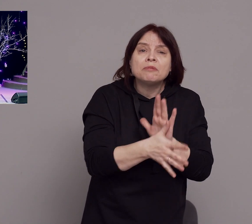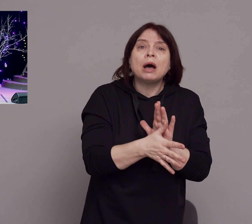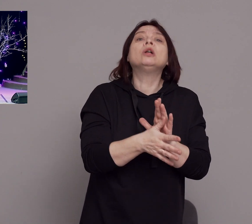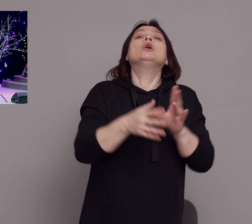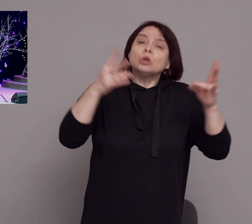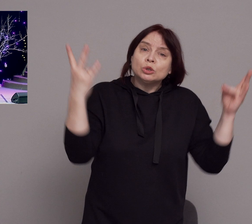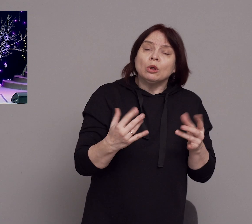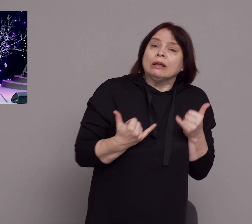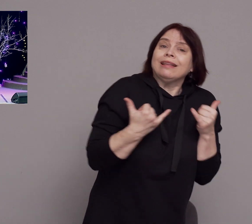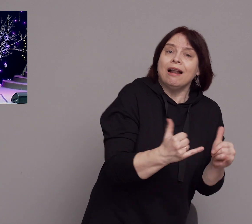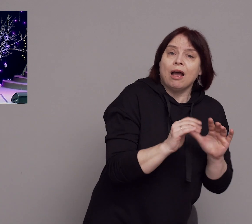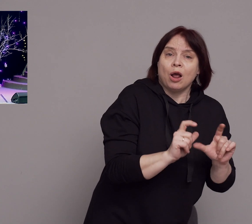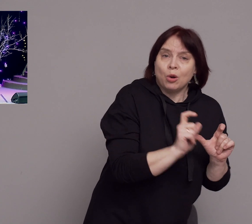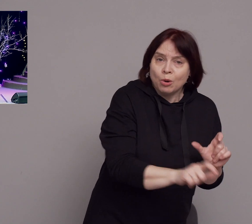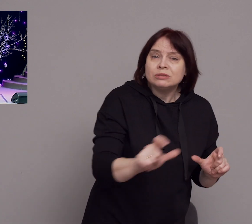Когда,